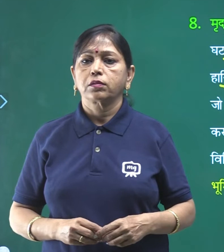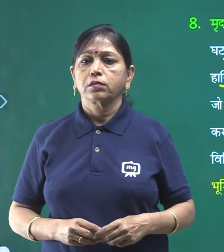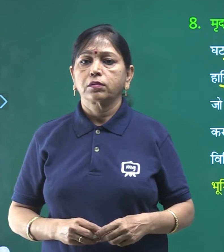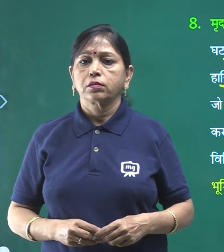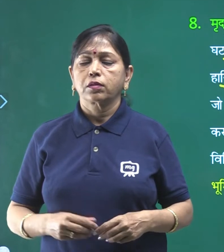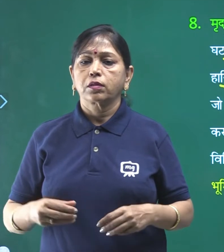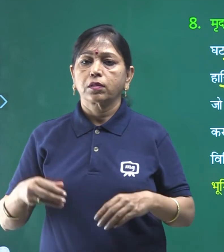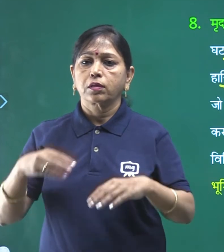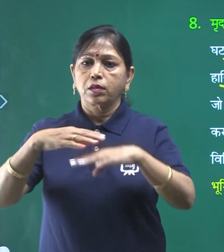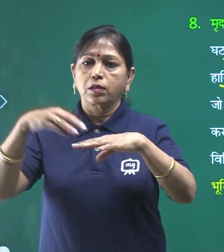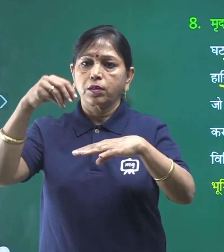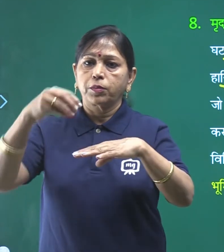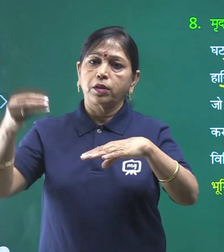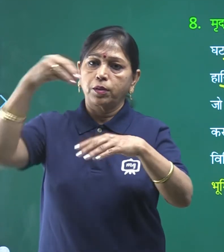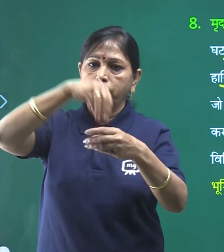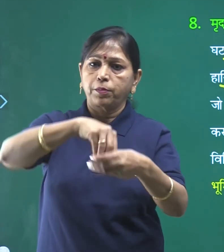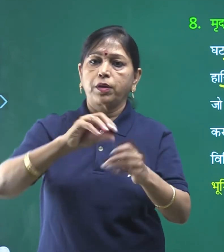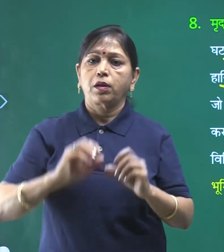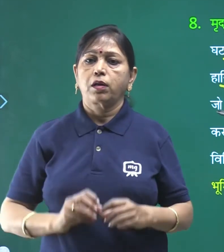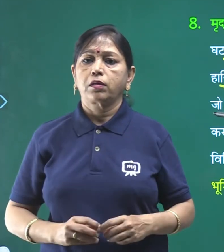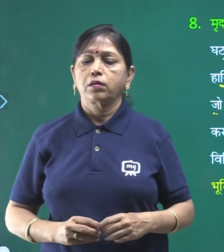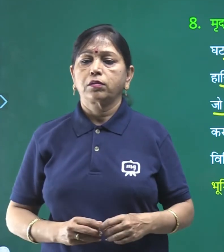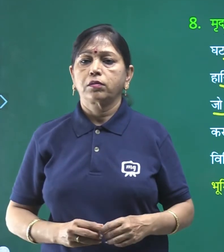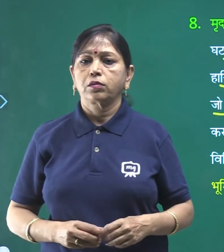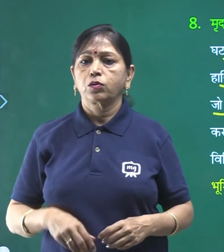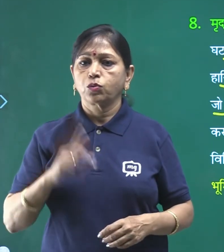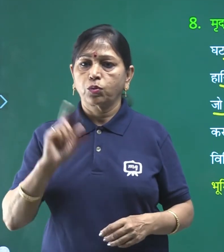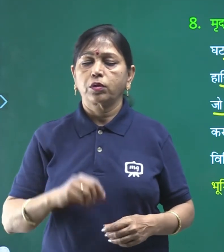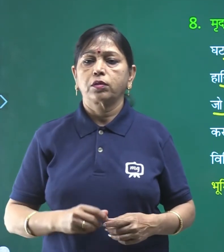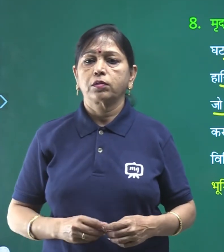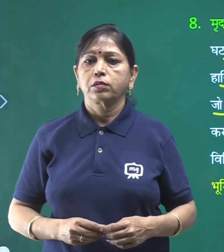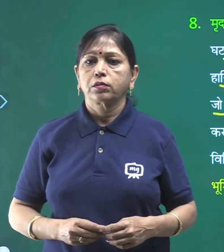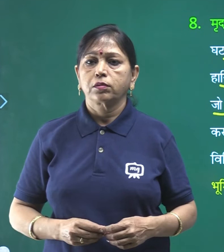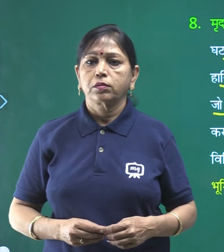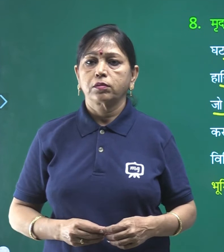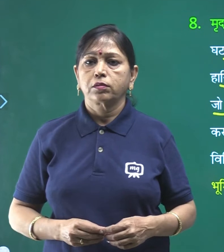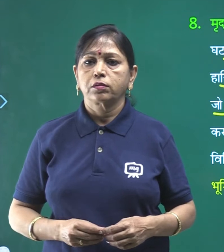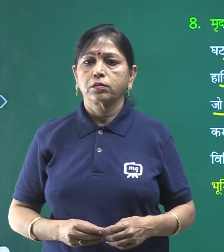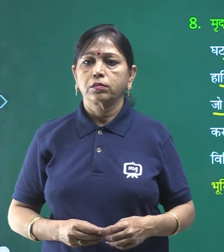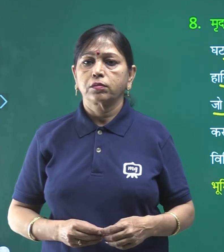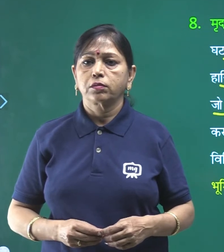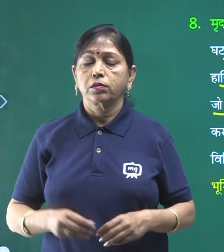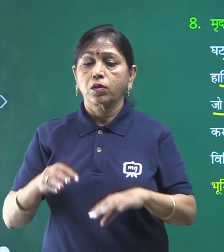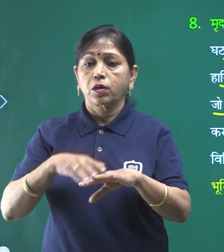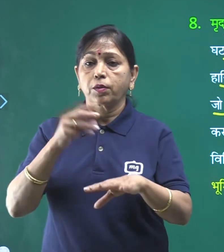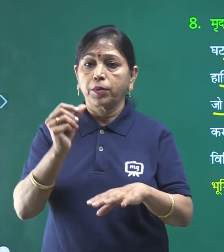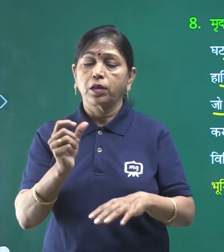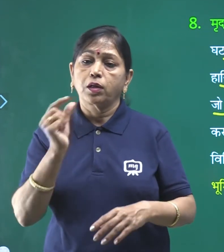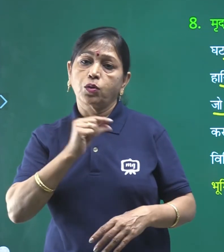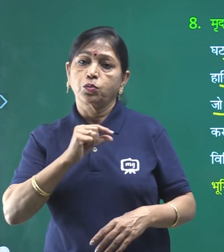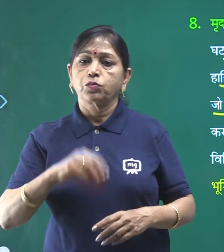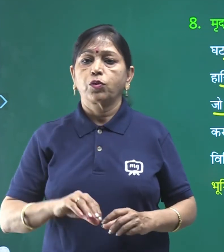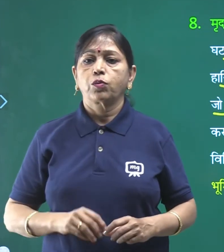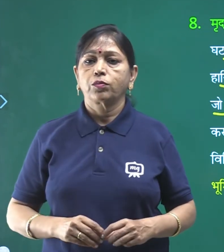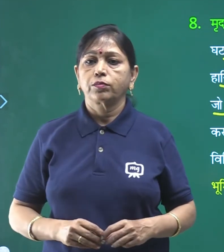में मृदा में मिलना जो कि ए मर्दा की ओर बढ़ता को